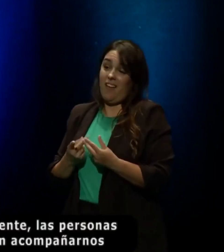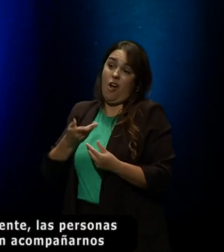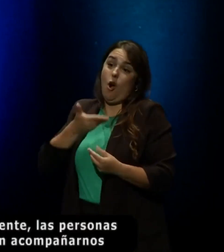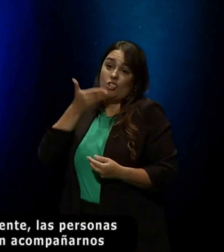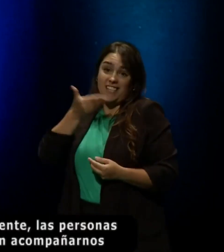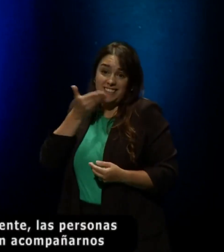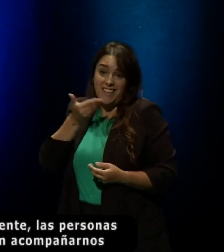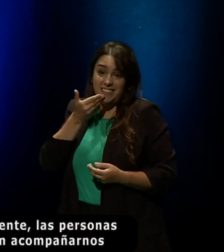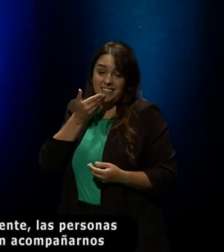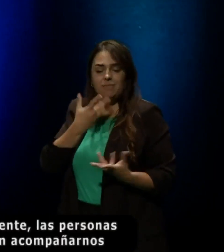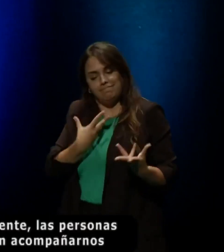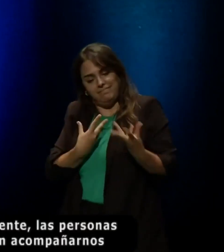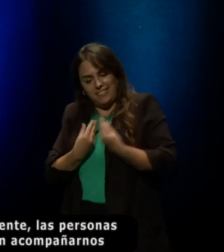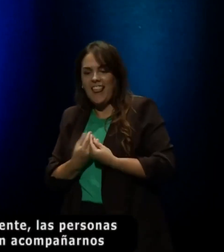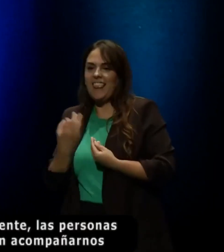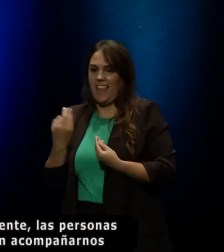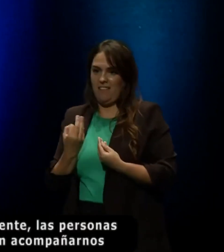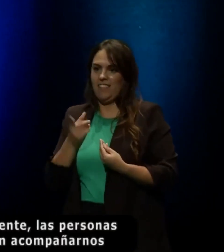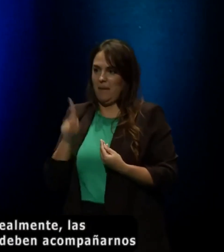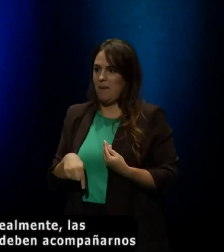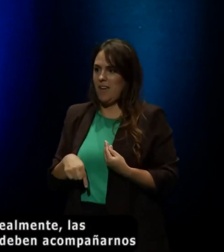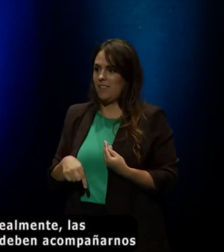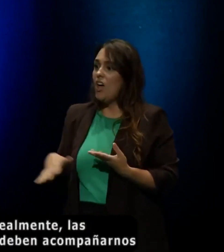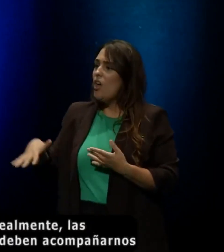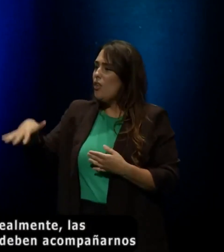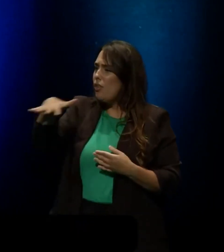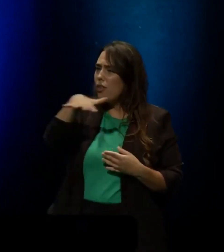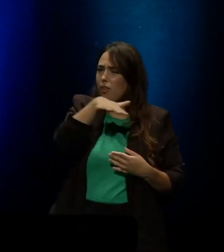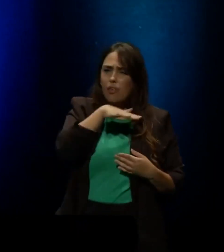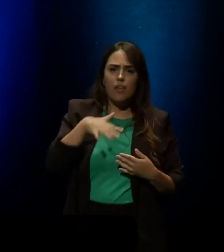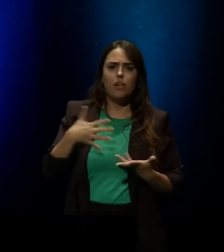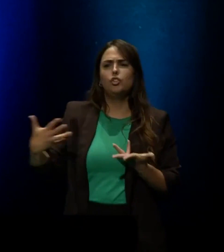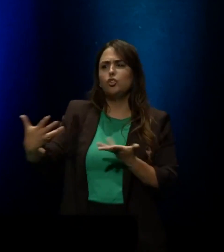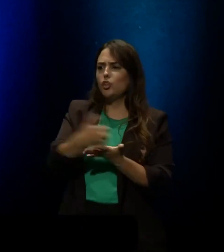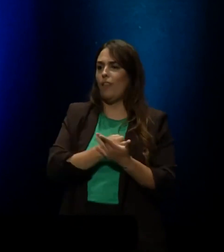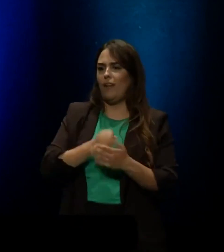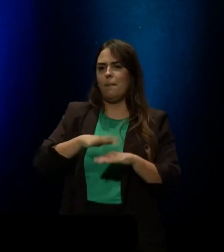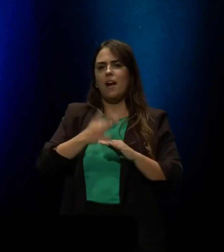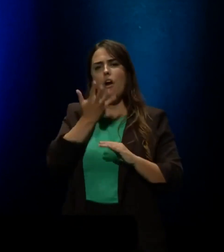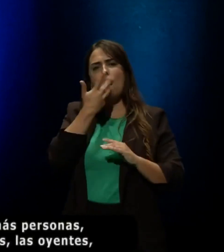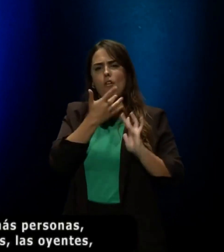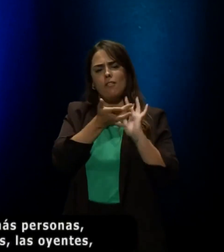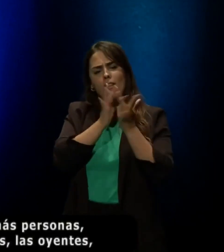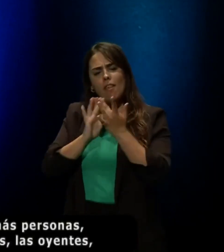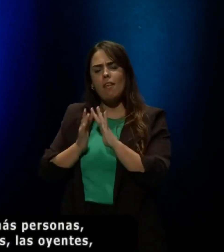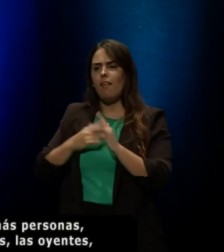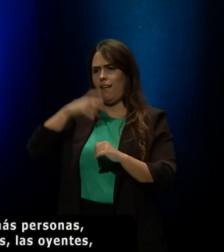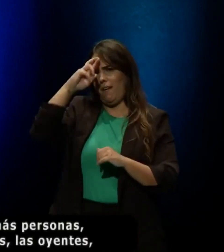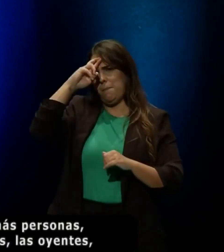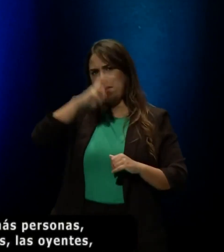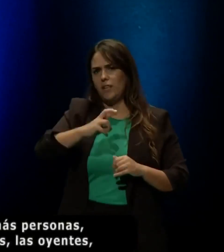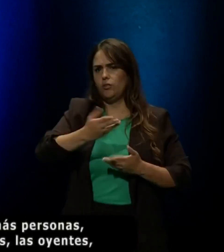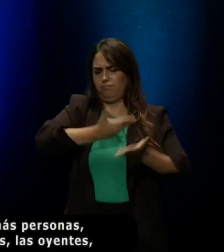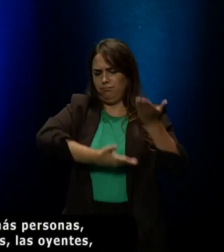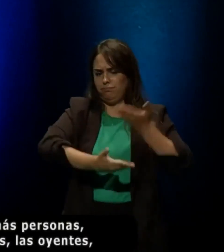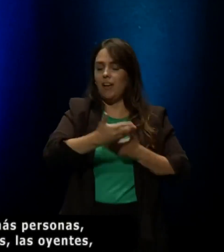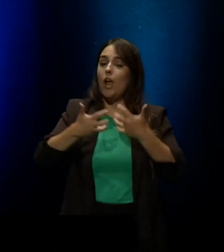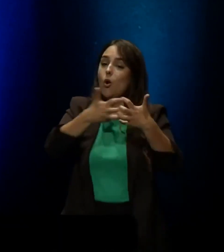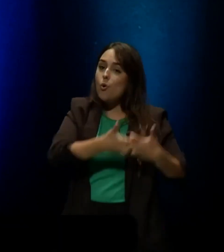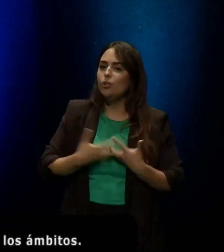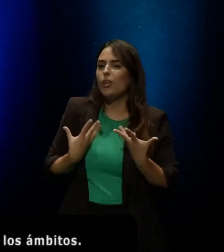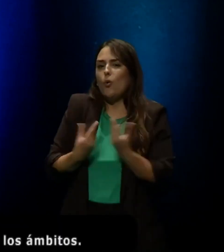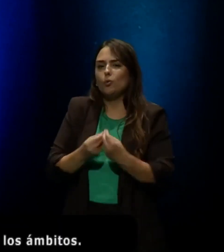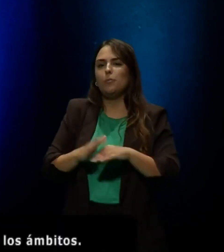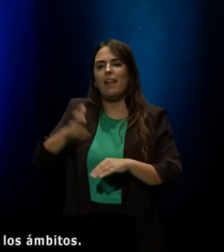las oyentes, en todos los ámbitos, y así podremos conocernos mejor, respetarnos más y luchar conjuntamente por todos